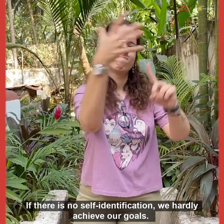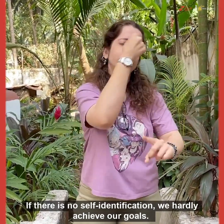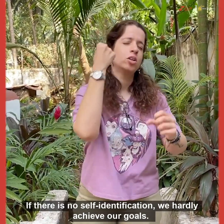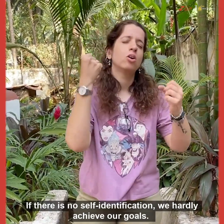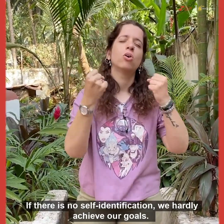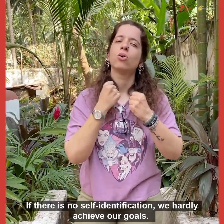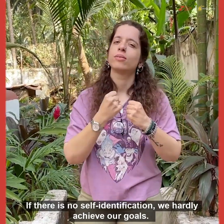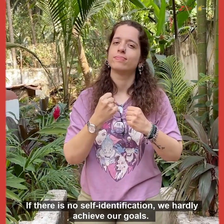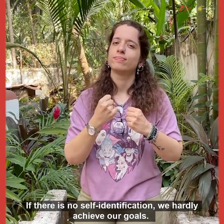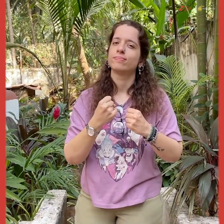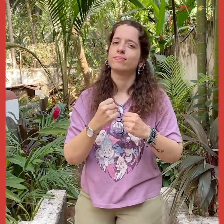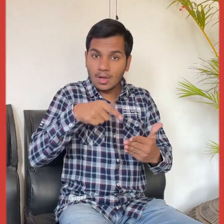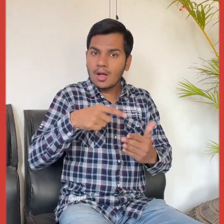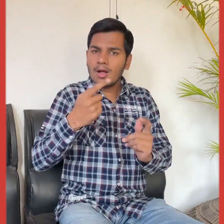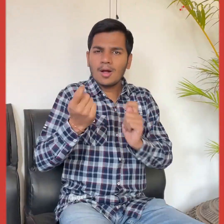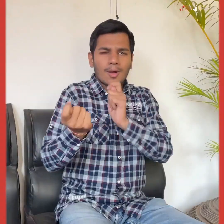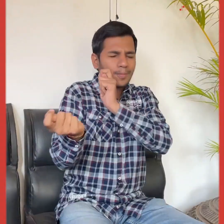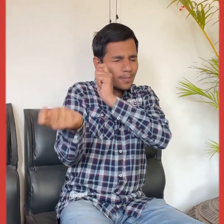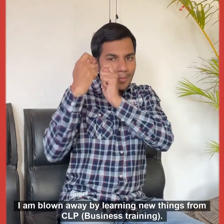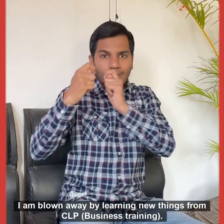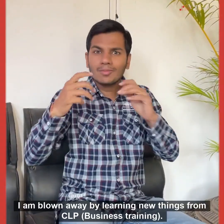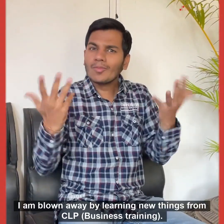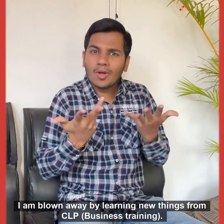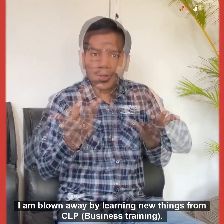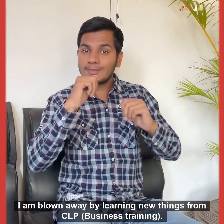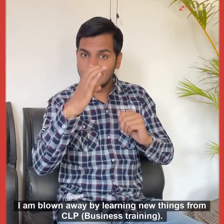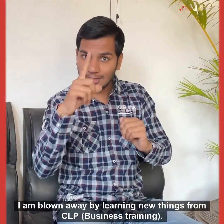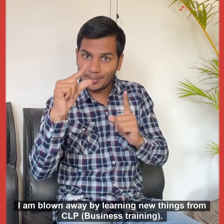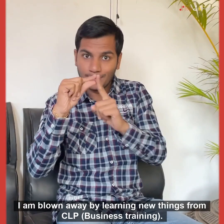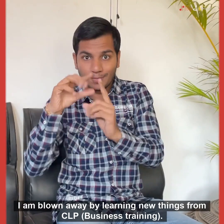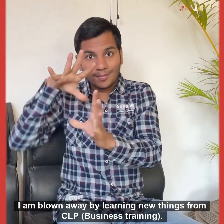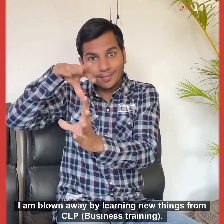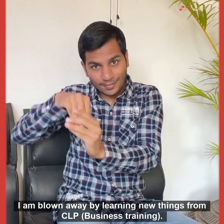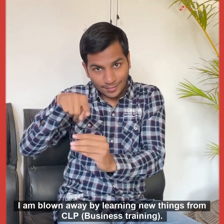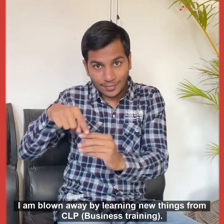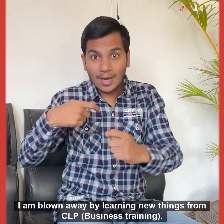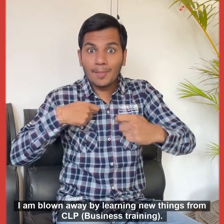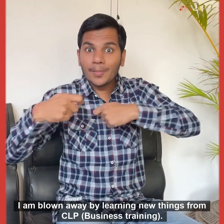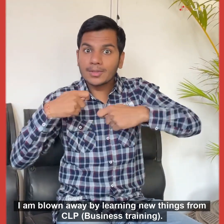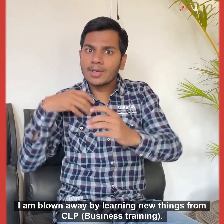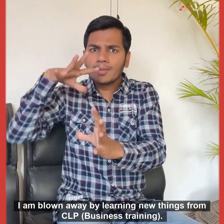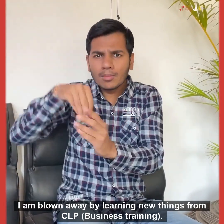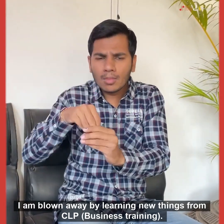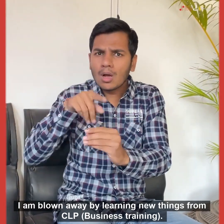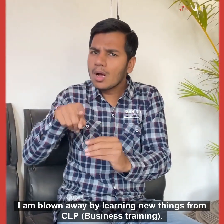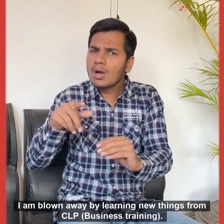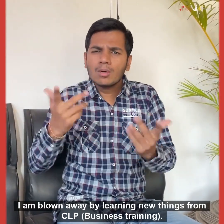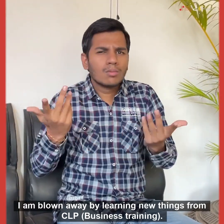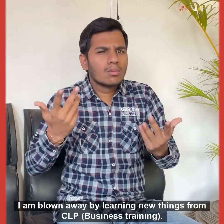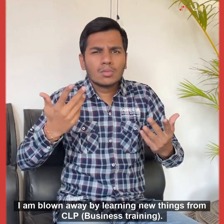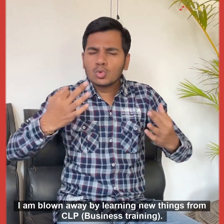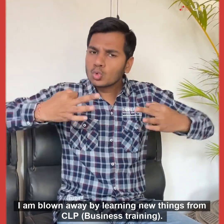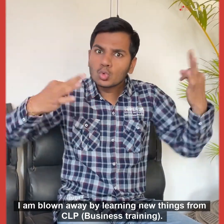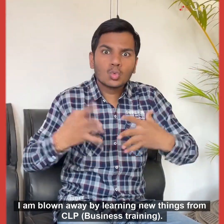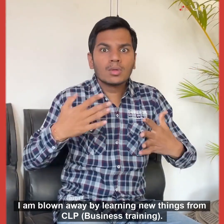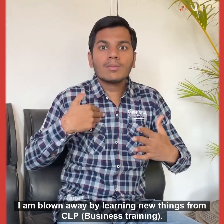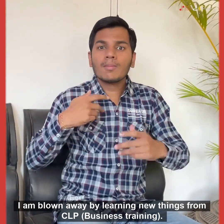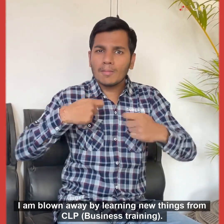पाएंगे तो आप अपने लक्ष्य को प्राप्त नहीं कर पाएंगे। मैंने देखा कि मैंने कई सारी चीज़ें देखी, व्यापार के बारे में सीएलपी में जाना, कई ऐसी